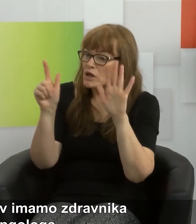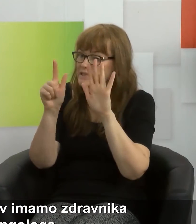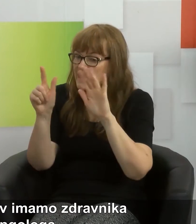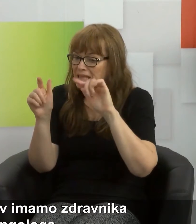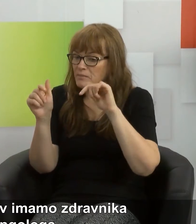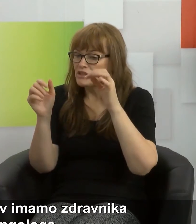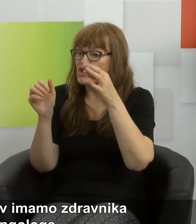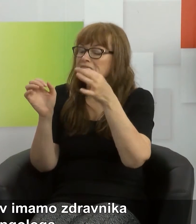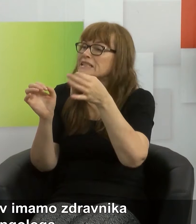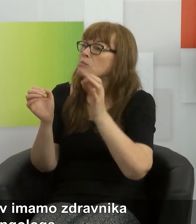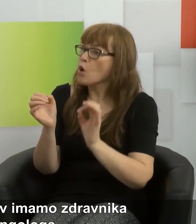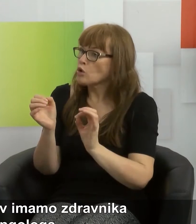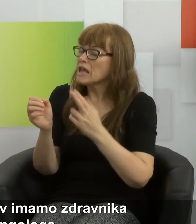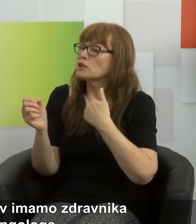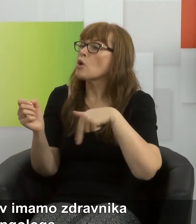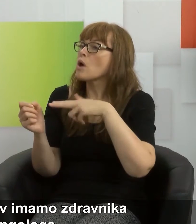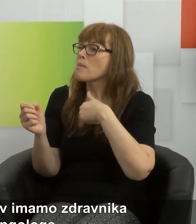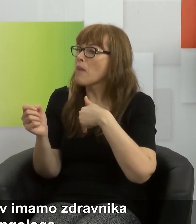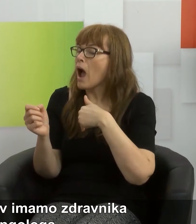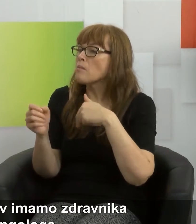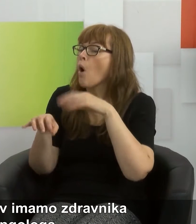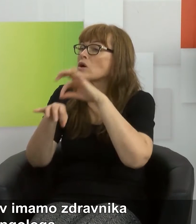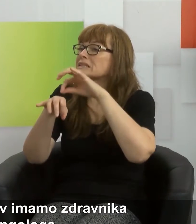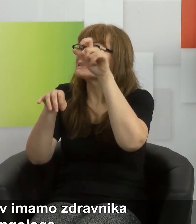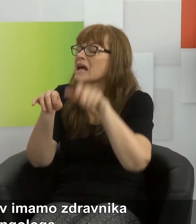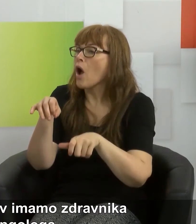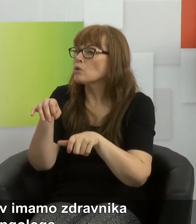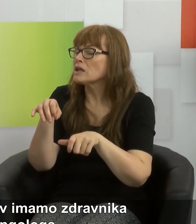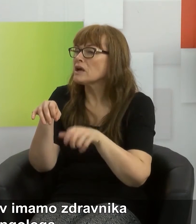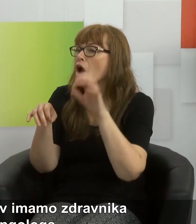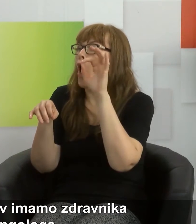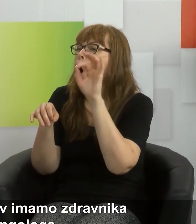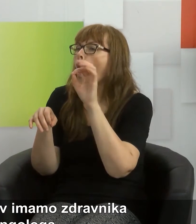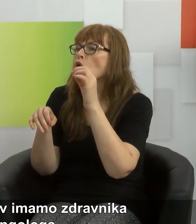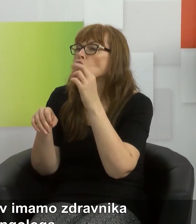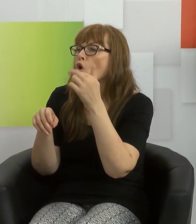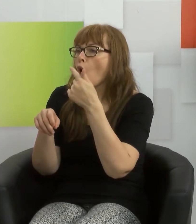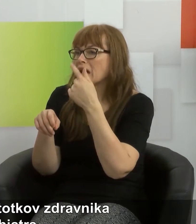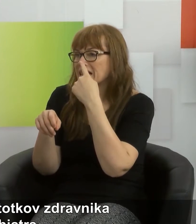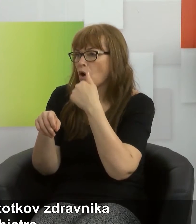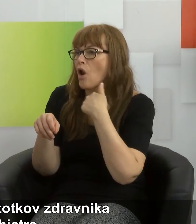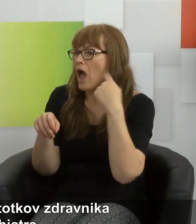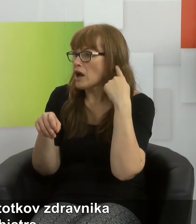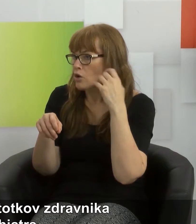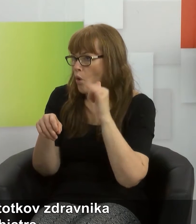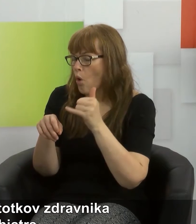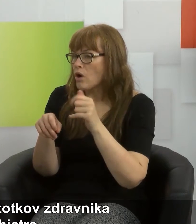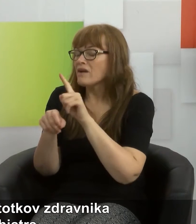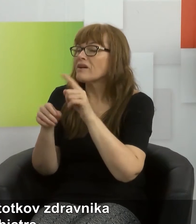deležu 67% imamo zdravnika otorinolaringologa in v